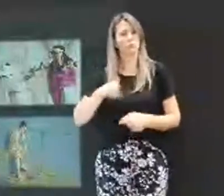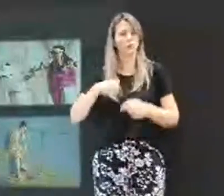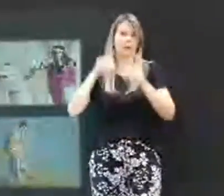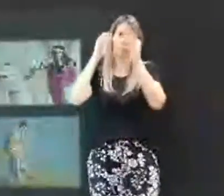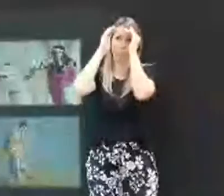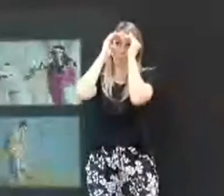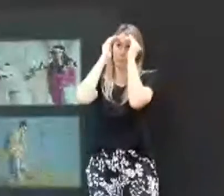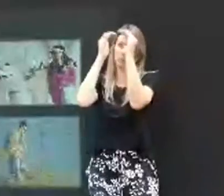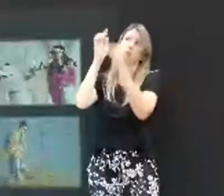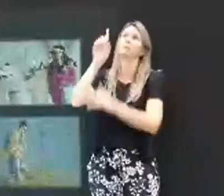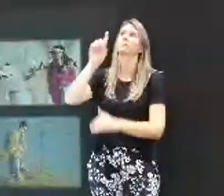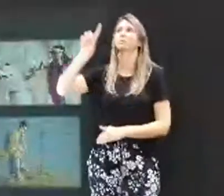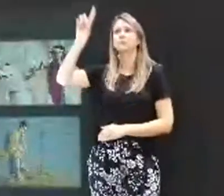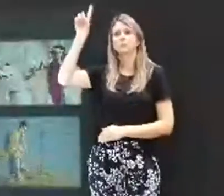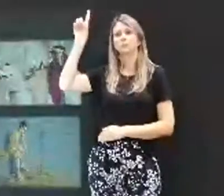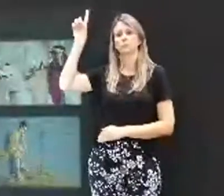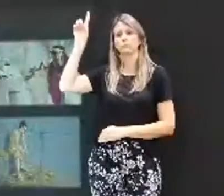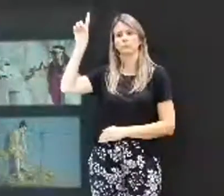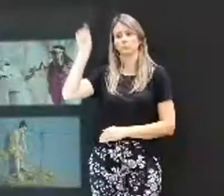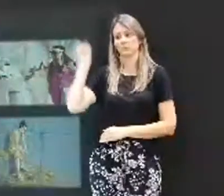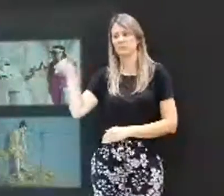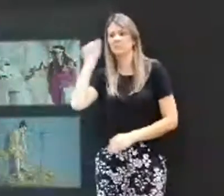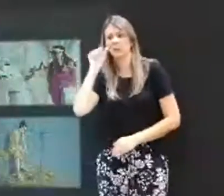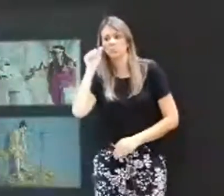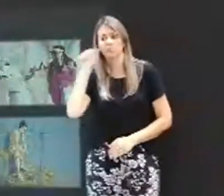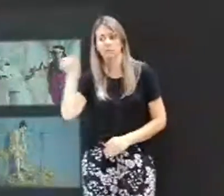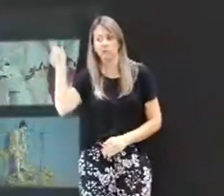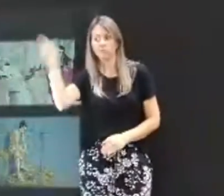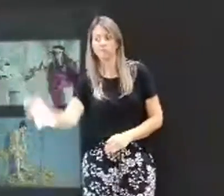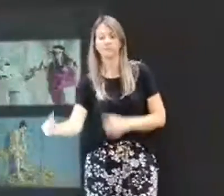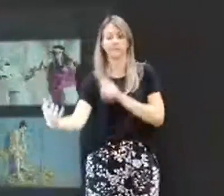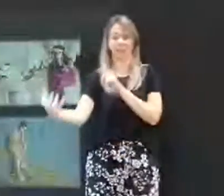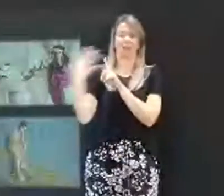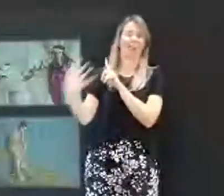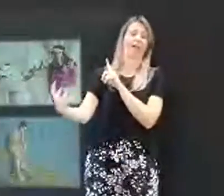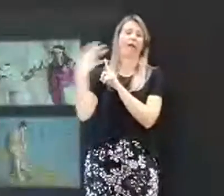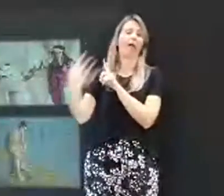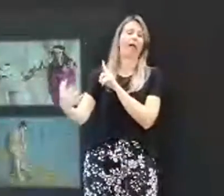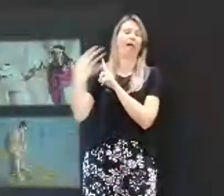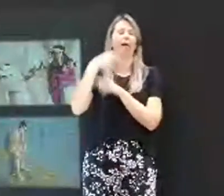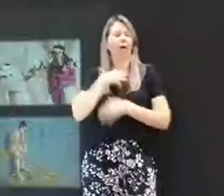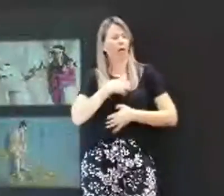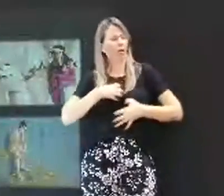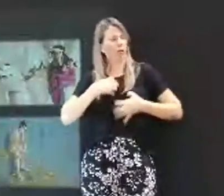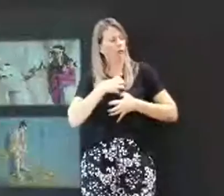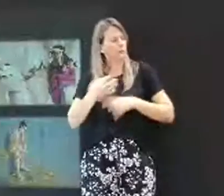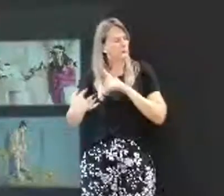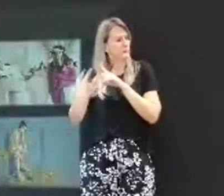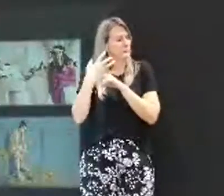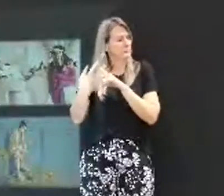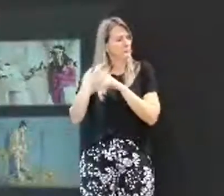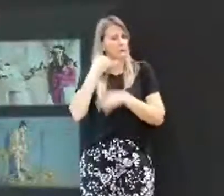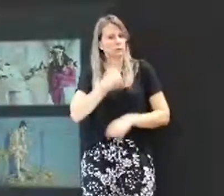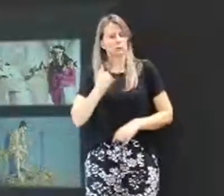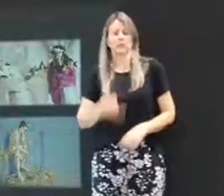Porque José era um homem que respeitava a Deus. E essa mulher, ela ficava ali assediando José o tempo